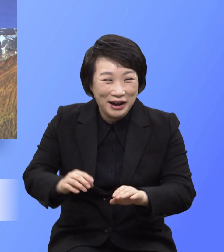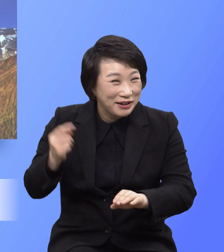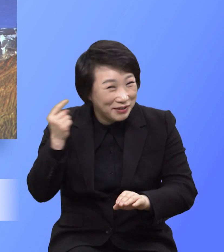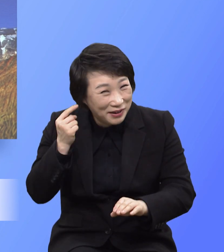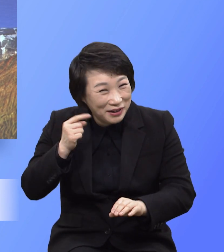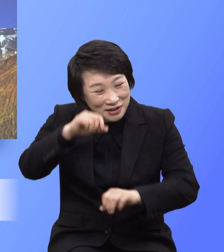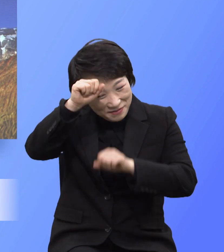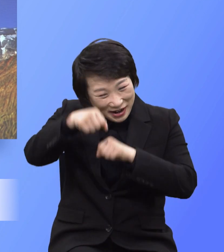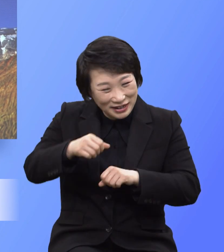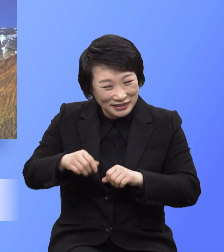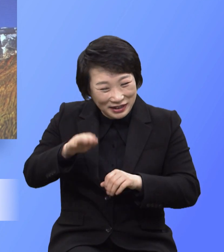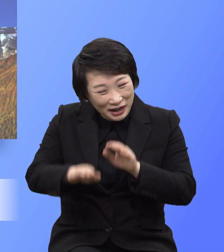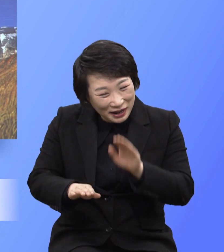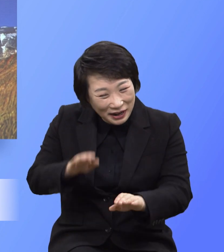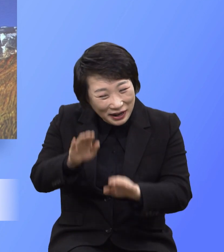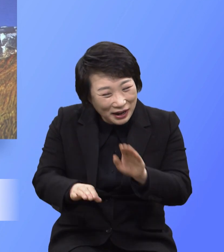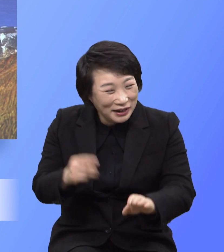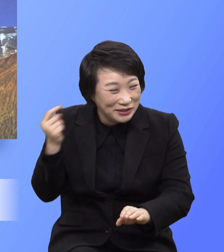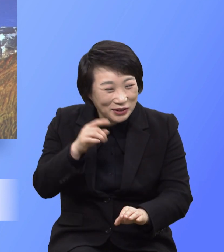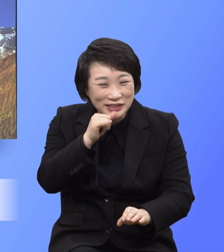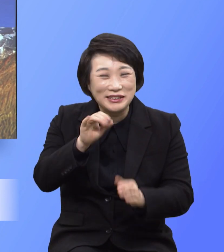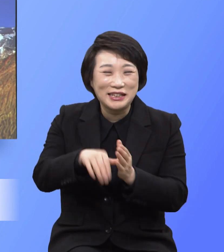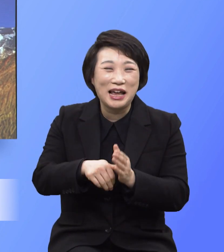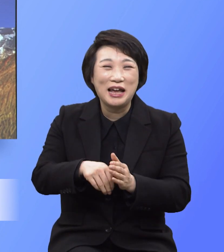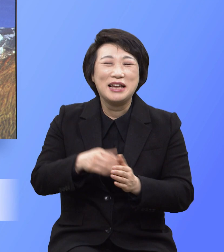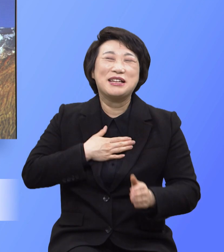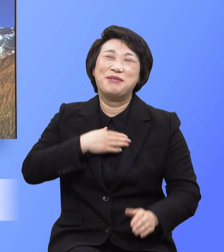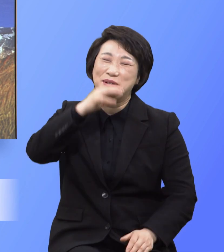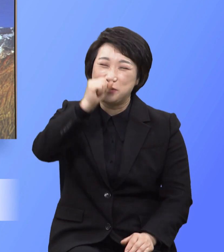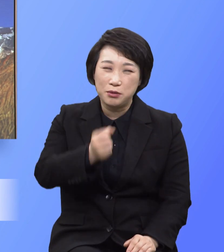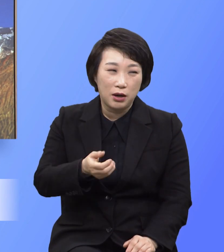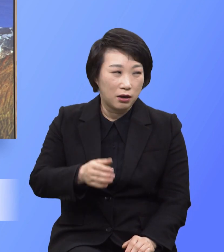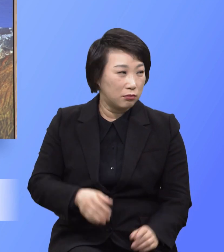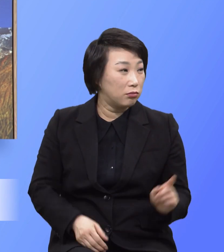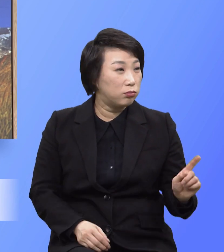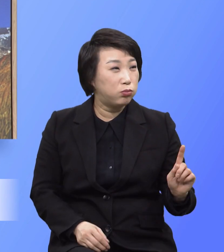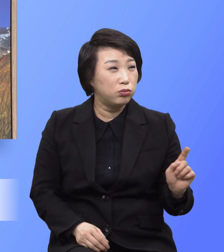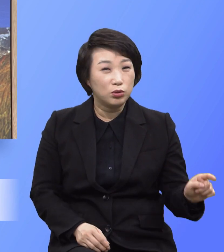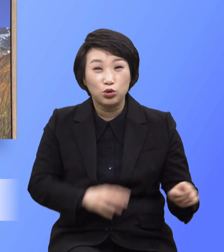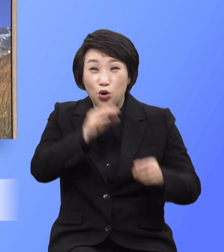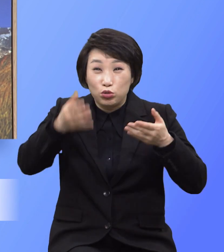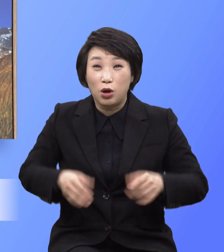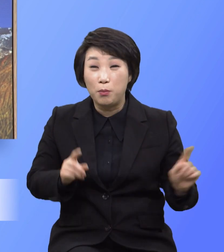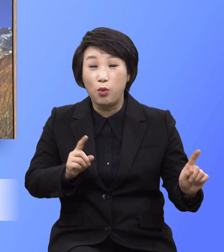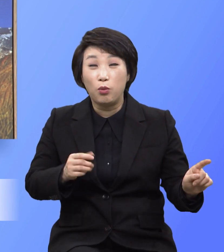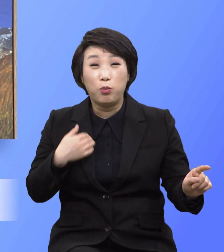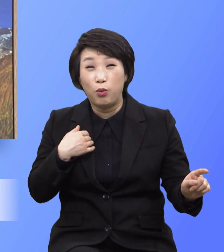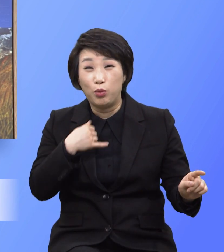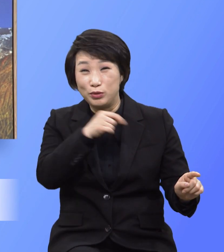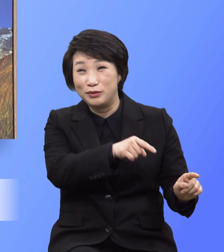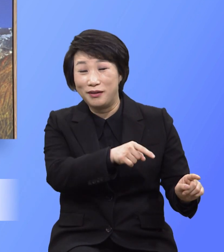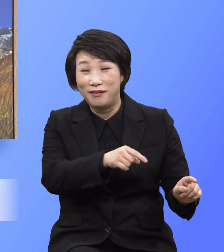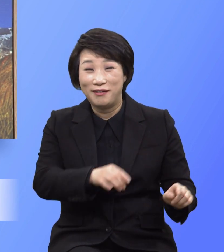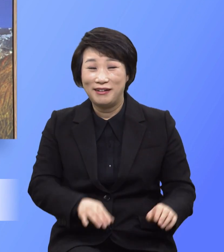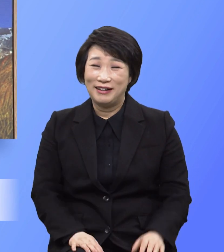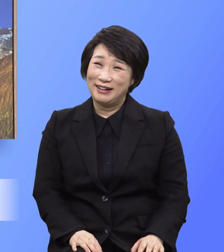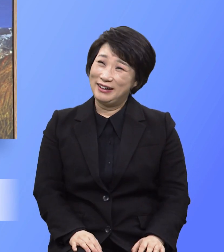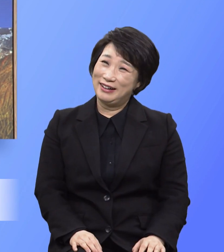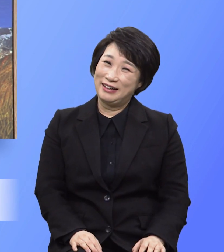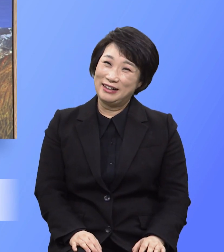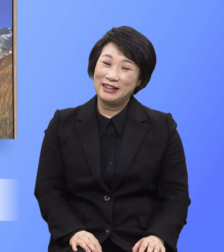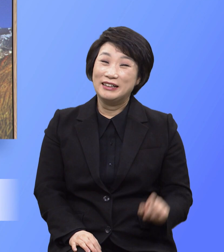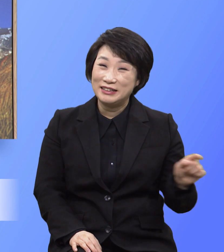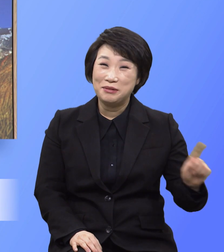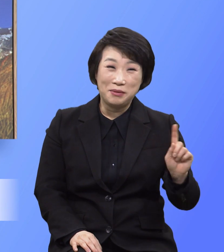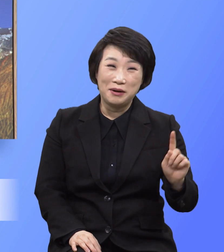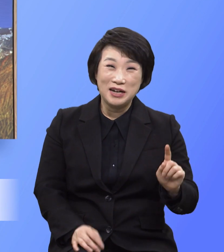나야 성탄의 기분이 나는데 우린 그냥 이 사람은 성탄이 무엇인지 모르는 사람이에요. 그러니까